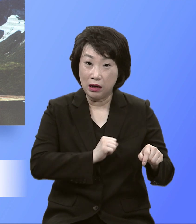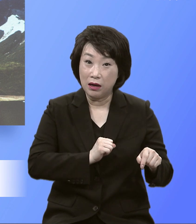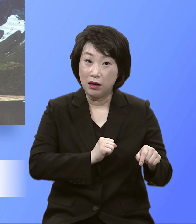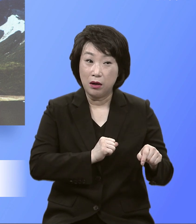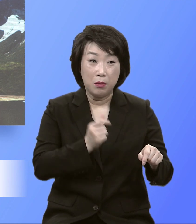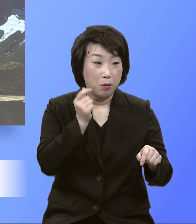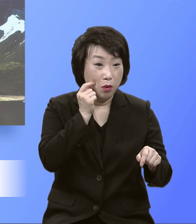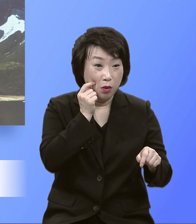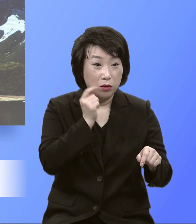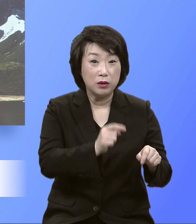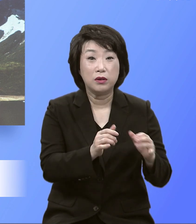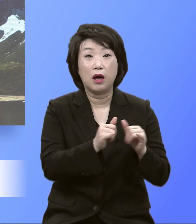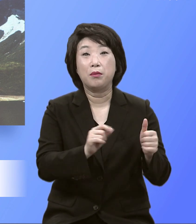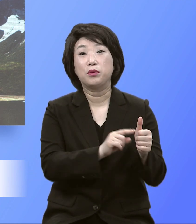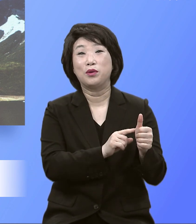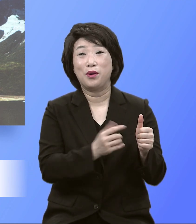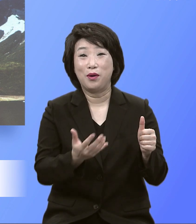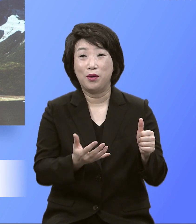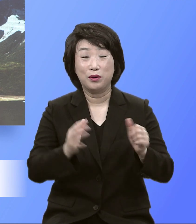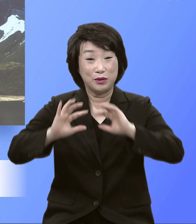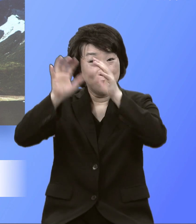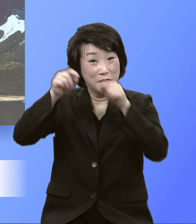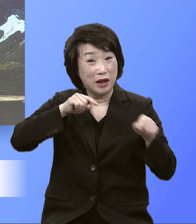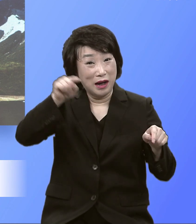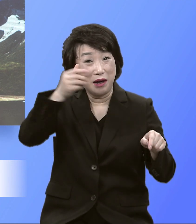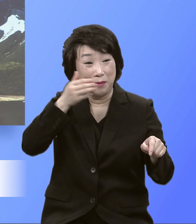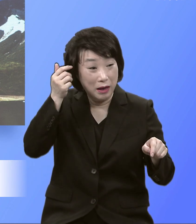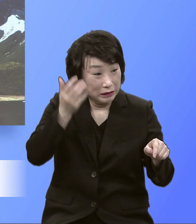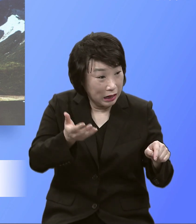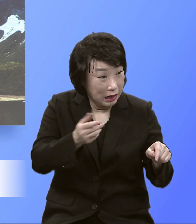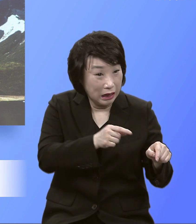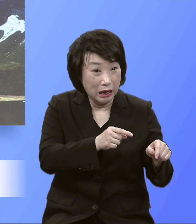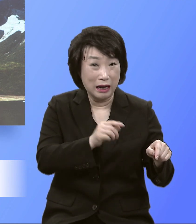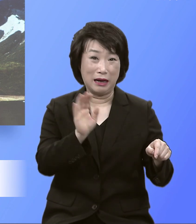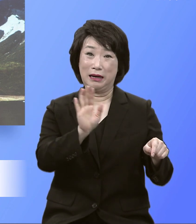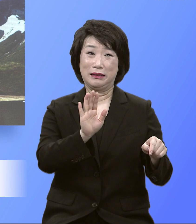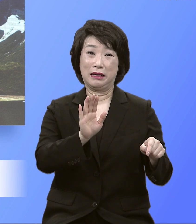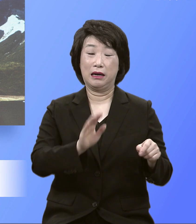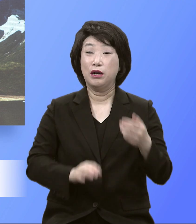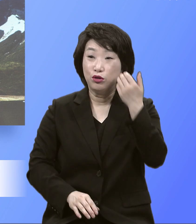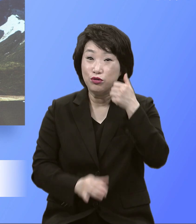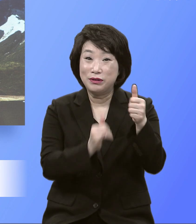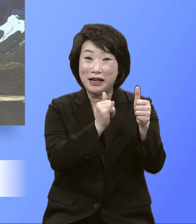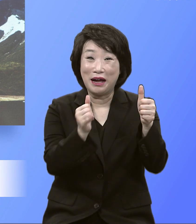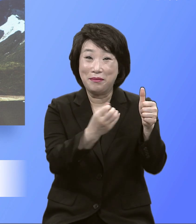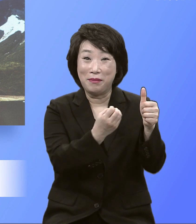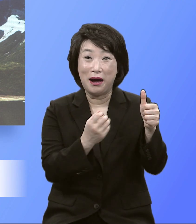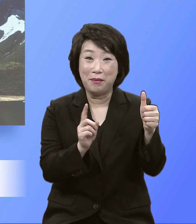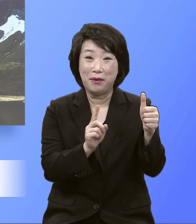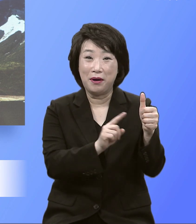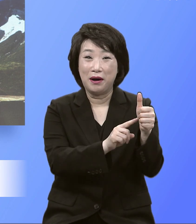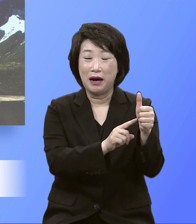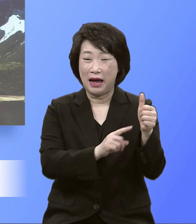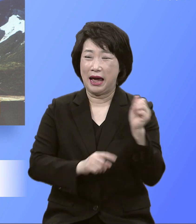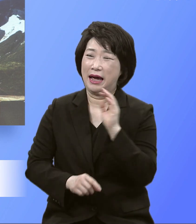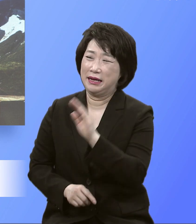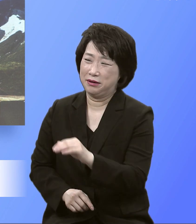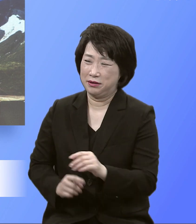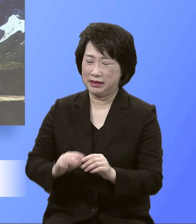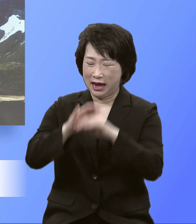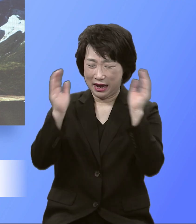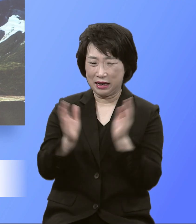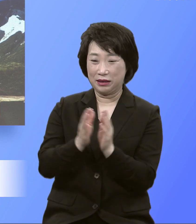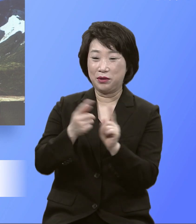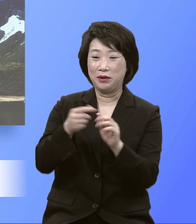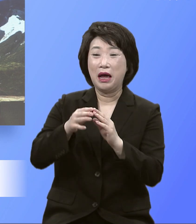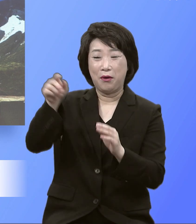제거하지 못하는 자가 천국 갈 수 있다고 생각합니까? 어떤 사람들은 그렇게 말합니다. 다 교회